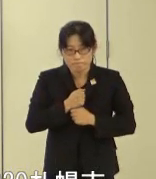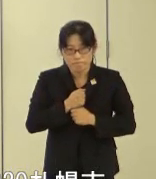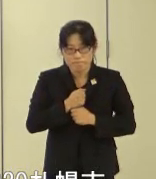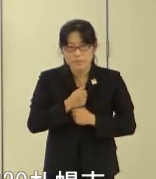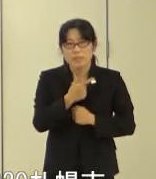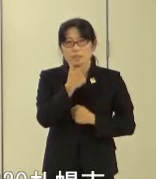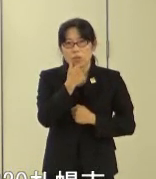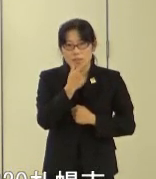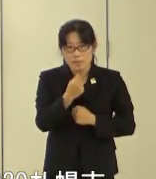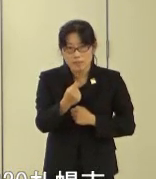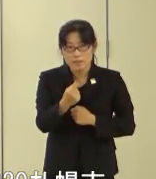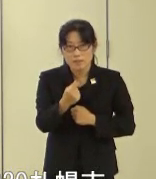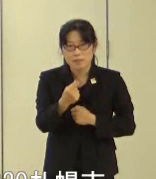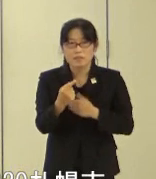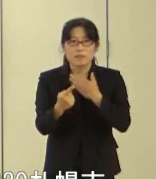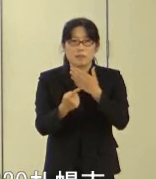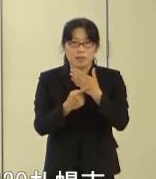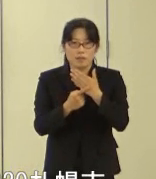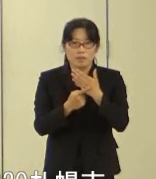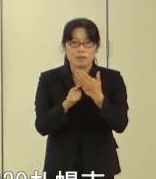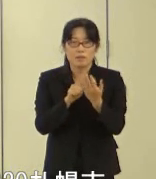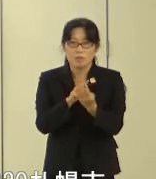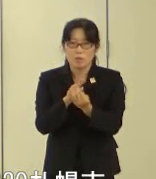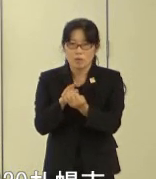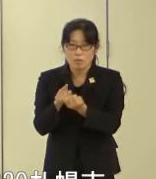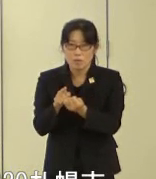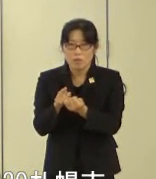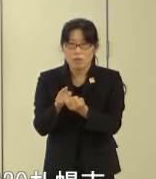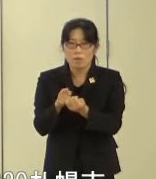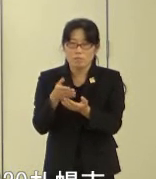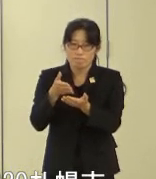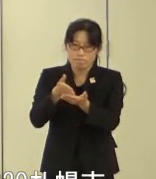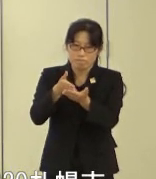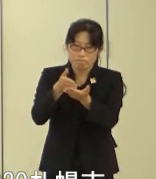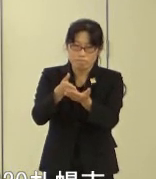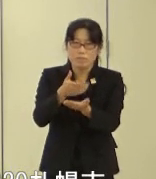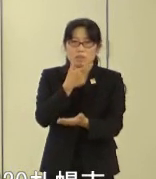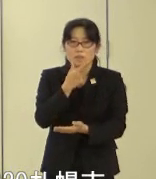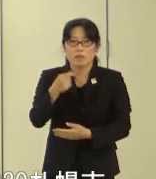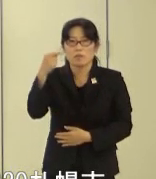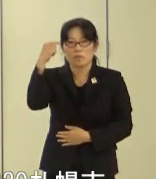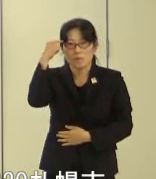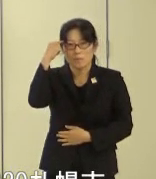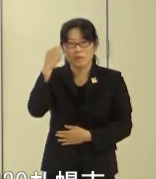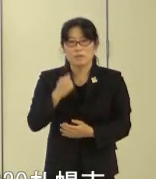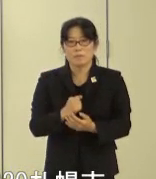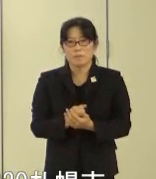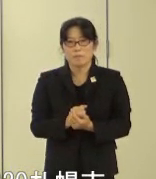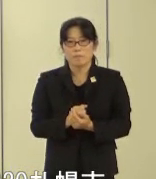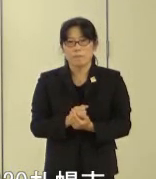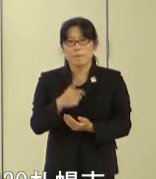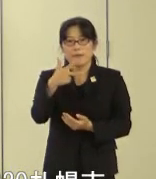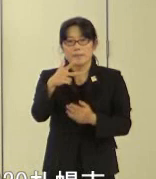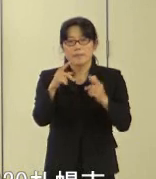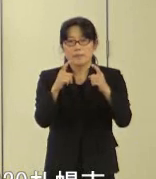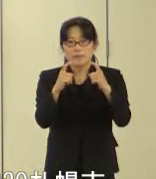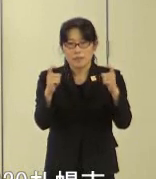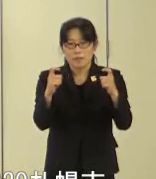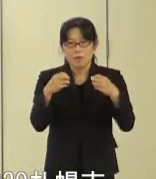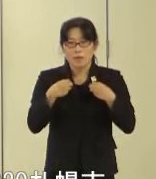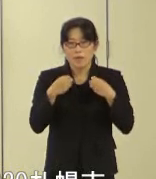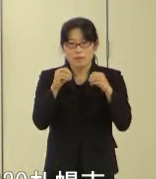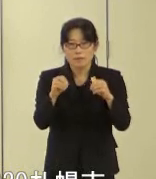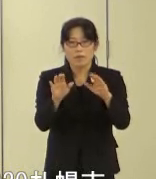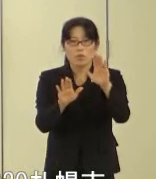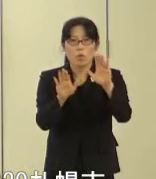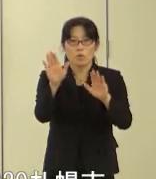を私から呼びかけをさせていただきたいというふうに思っております。まず市内の感染状況